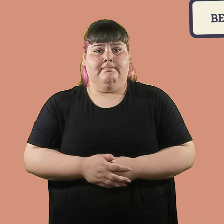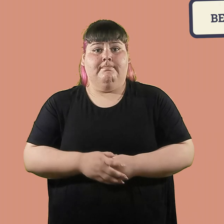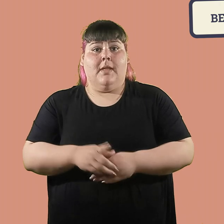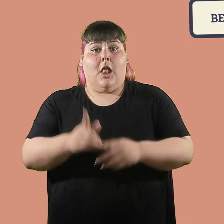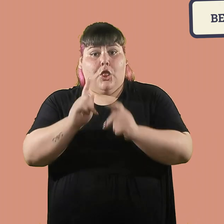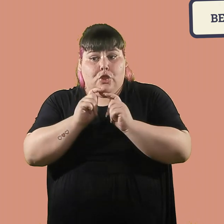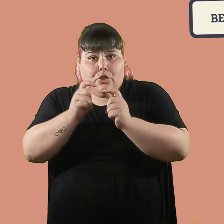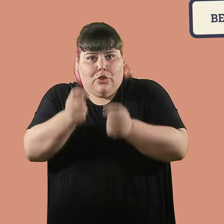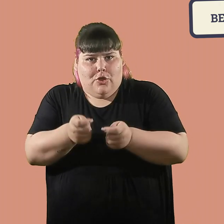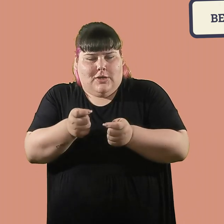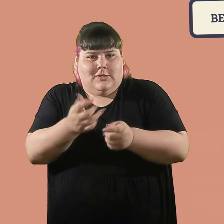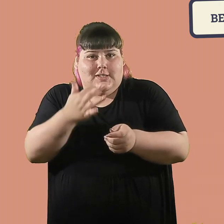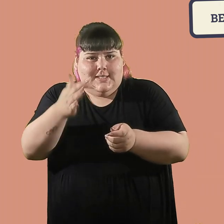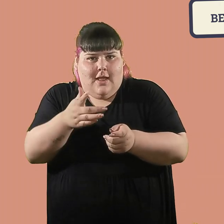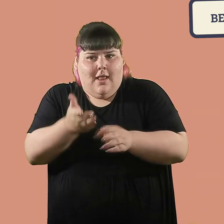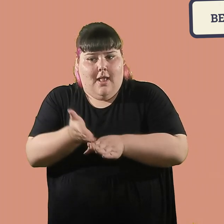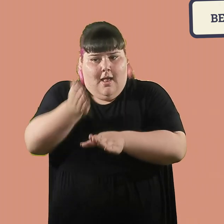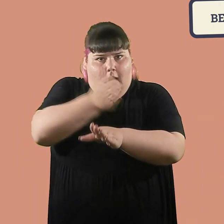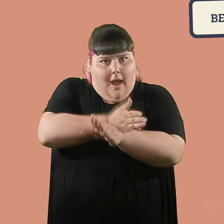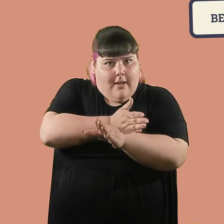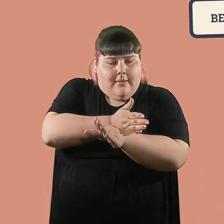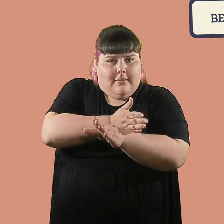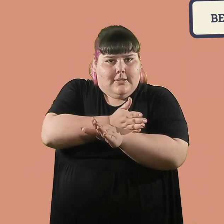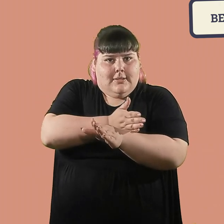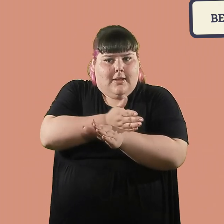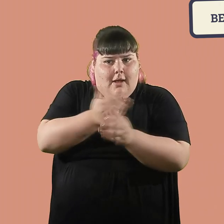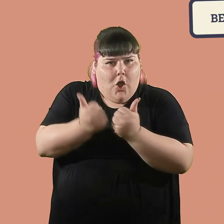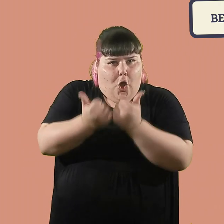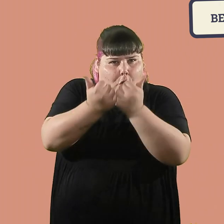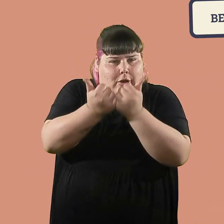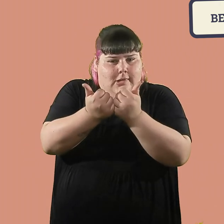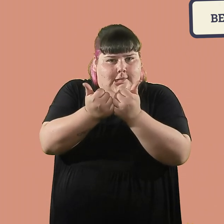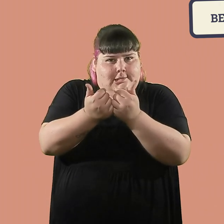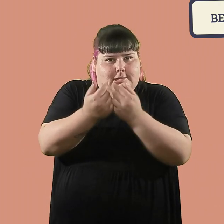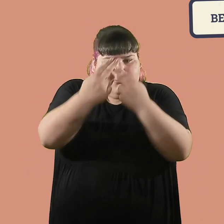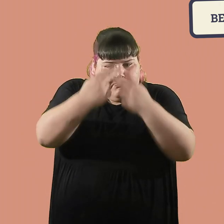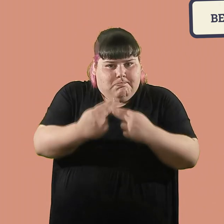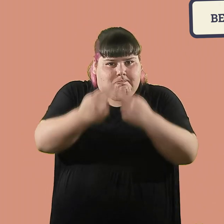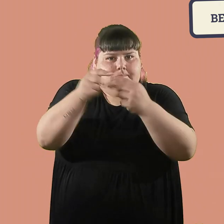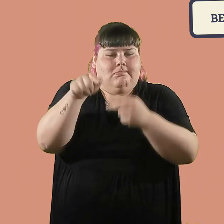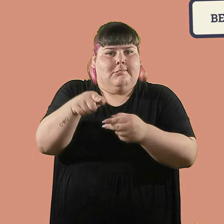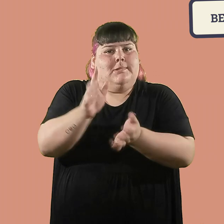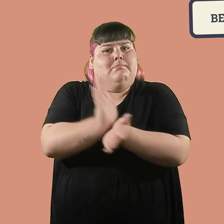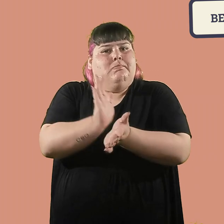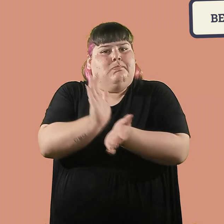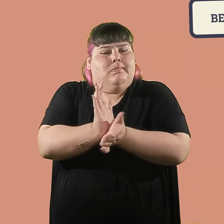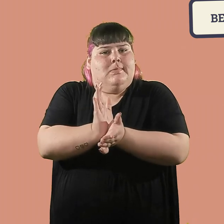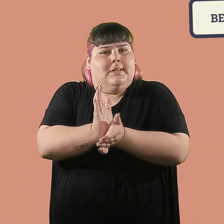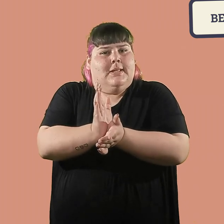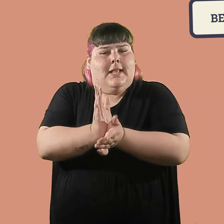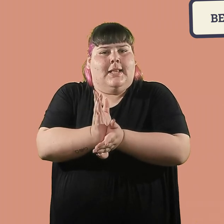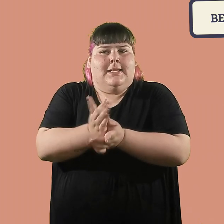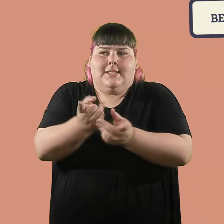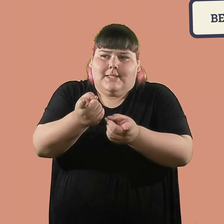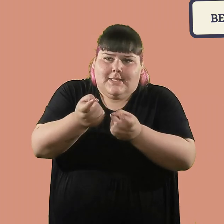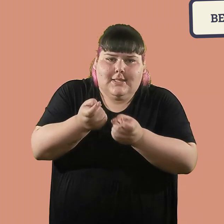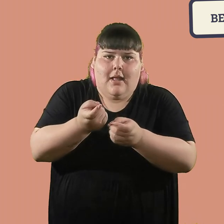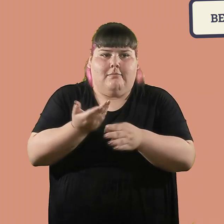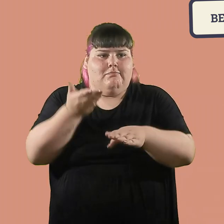El control previo al acto de donación implica la necesidad de acudir a una revisión médica para